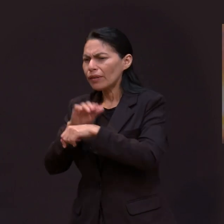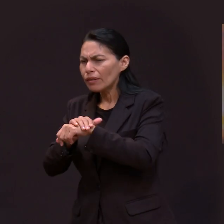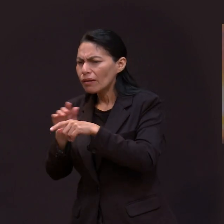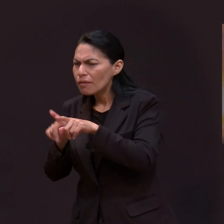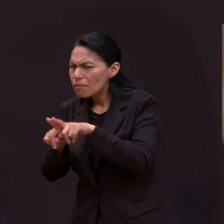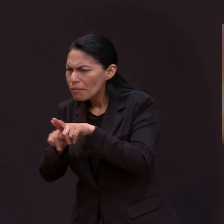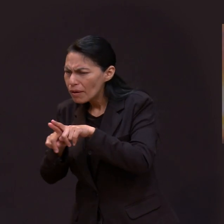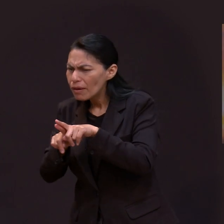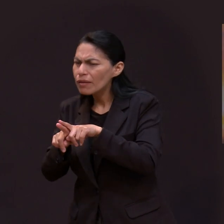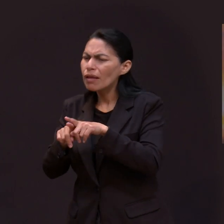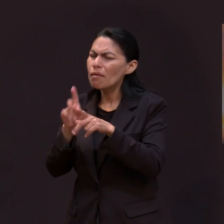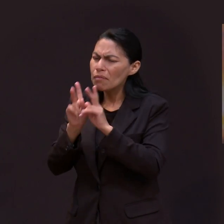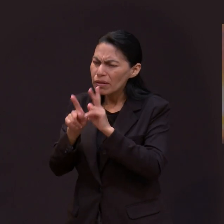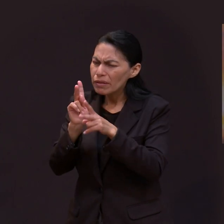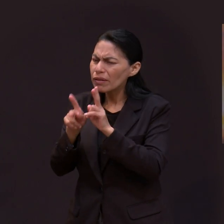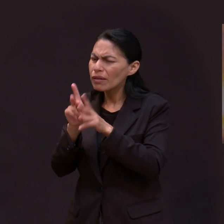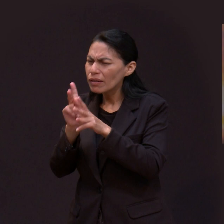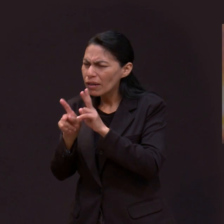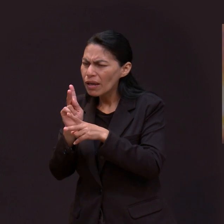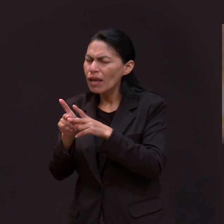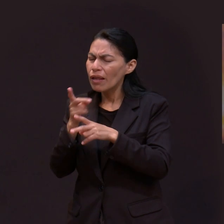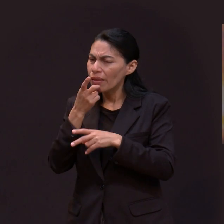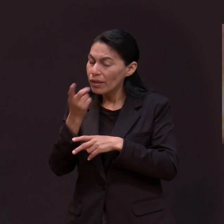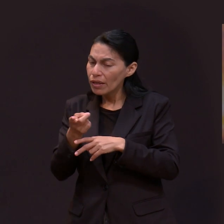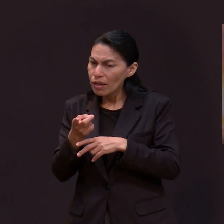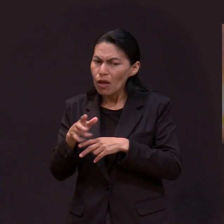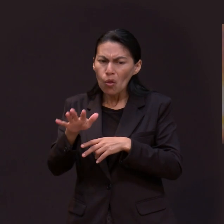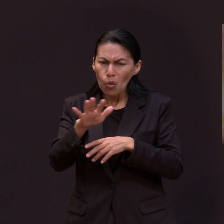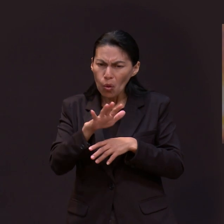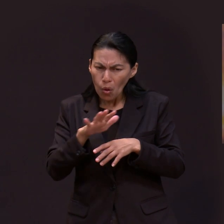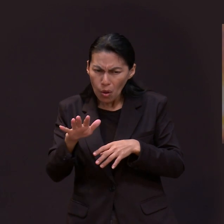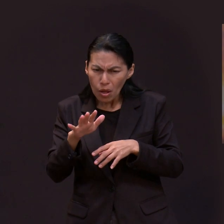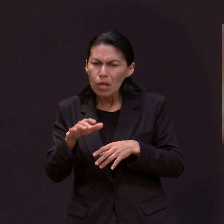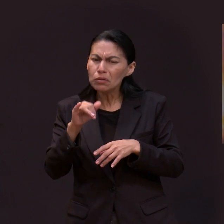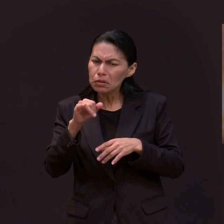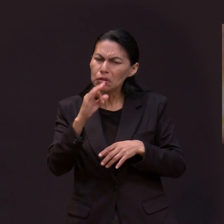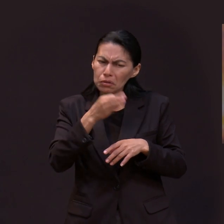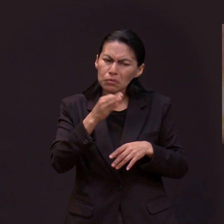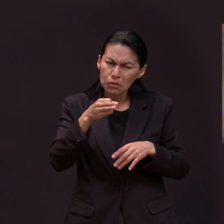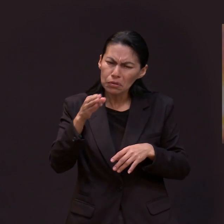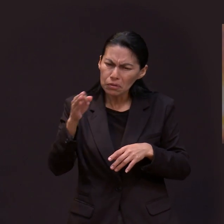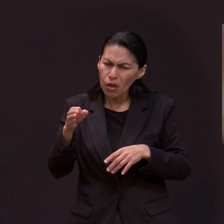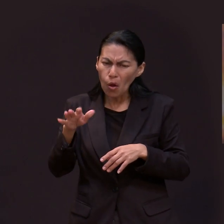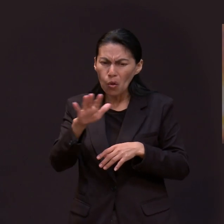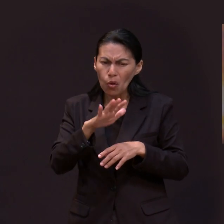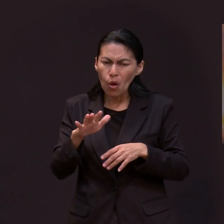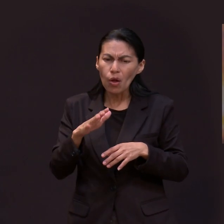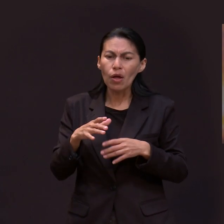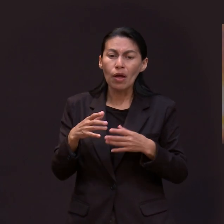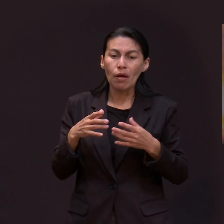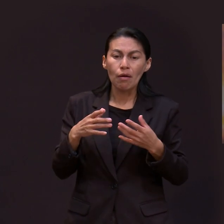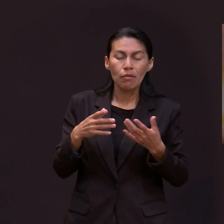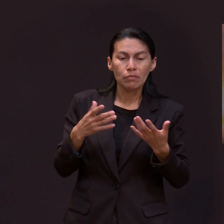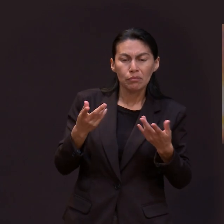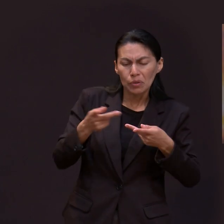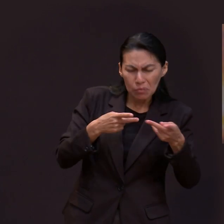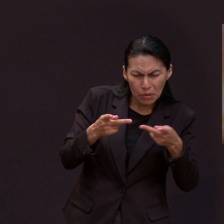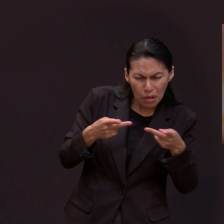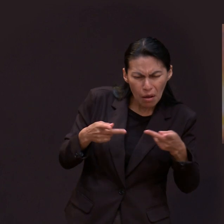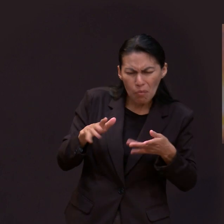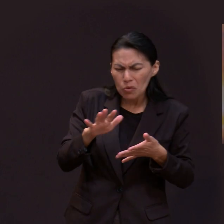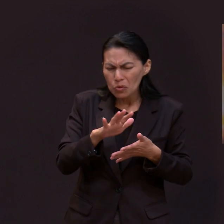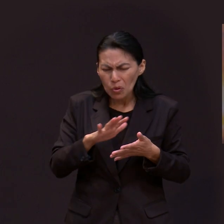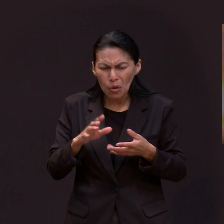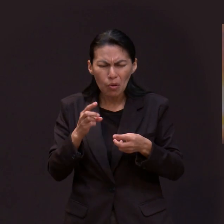organizamos la caminata de giacchino y juntamos ocho hermanas se juntó el grupo e hicimos los